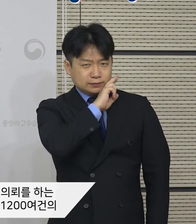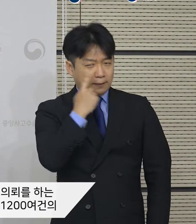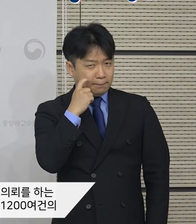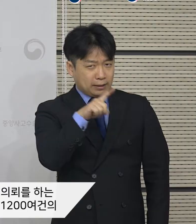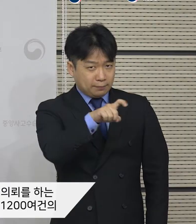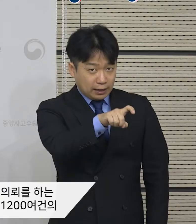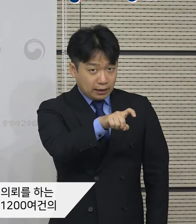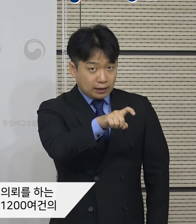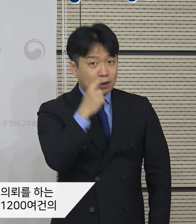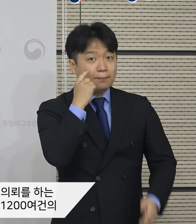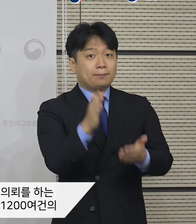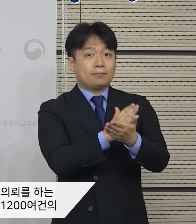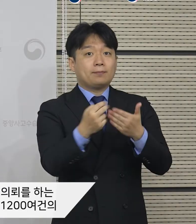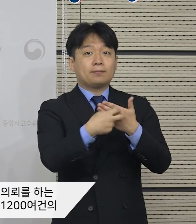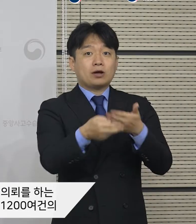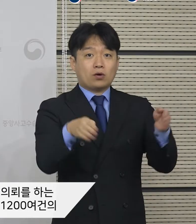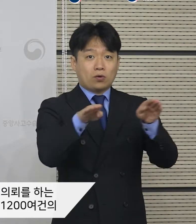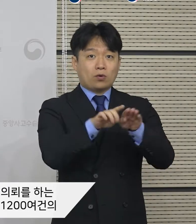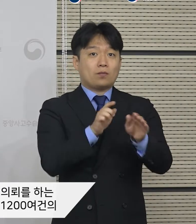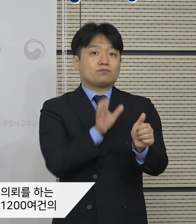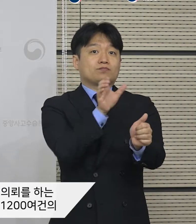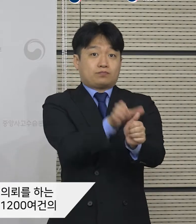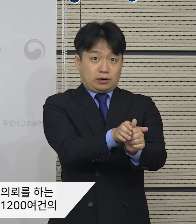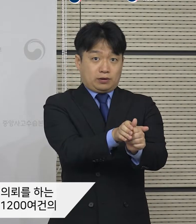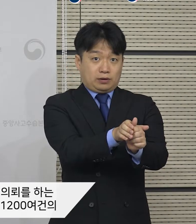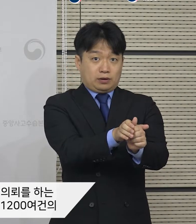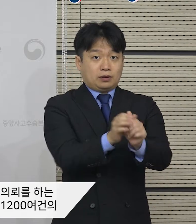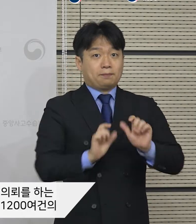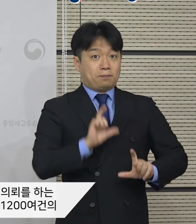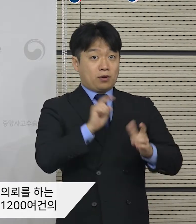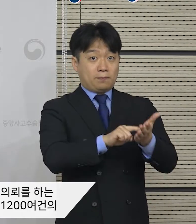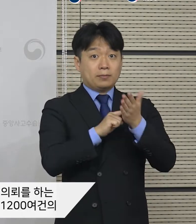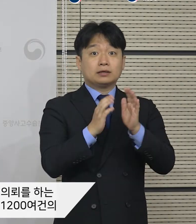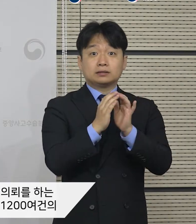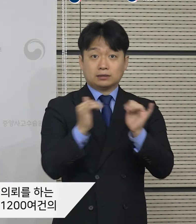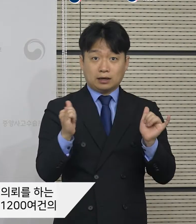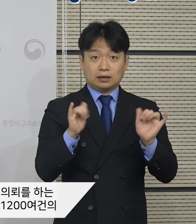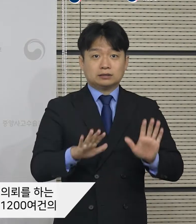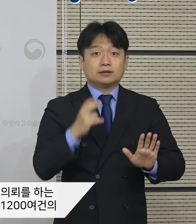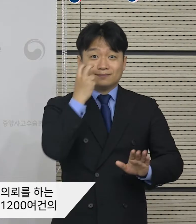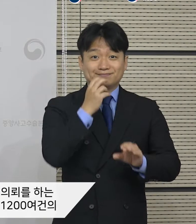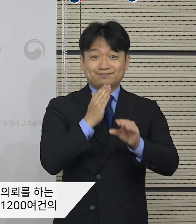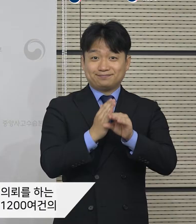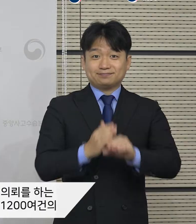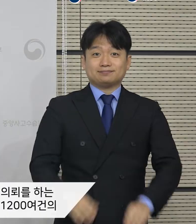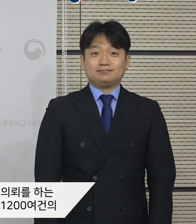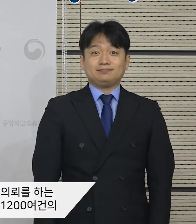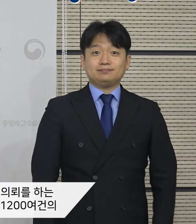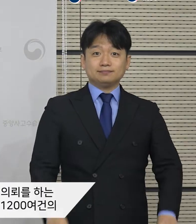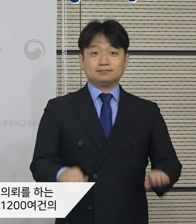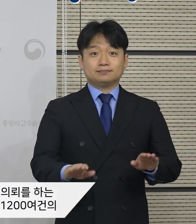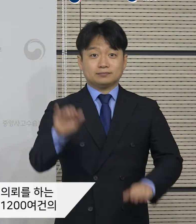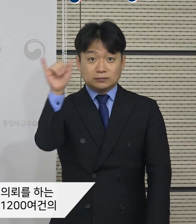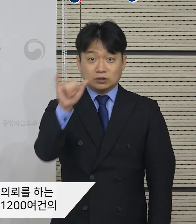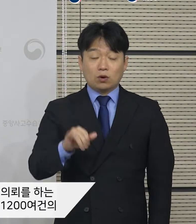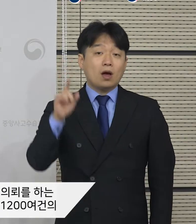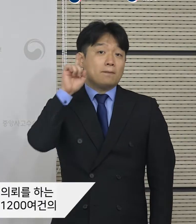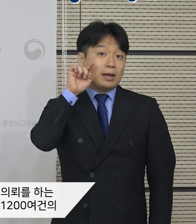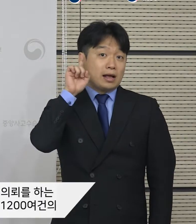의심스럽다고 선별진료소에 의뢰를 하는 유증상자들을 검사하고 있으며 전국적으로